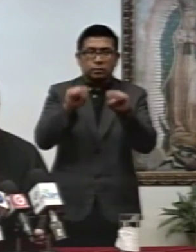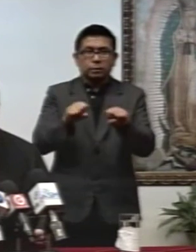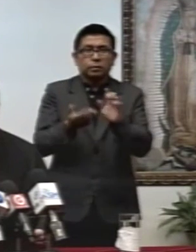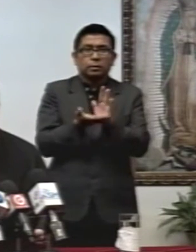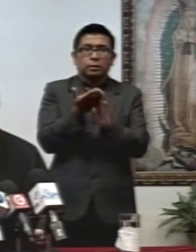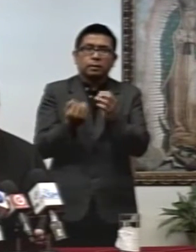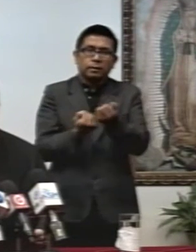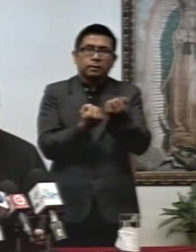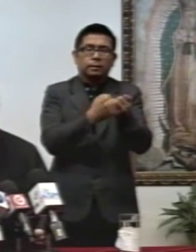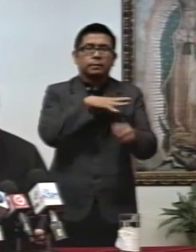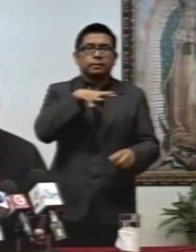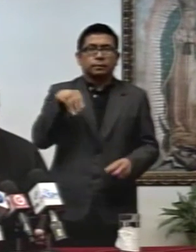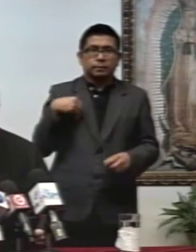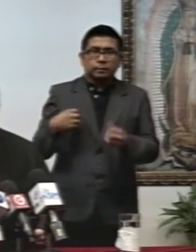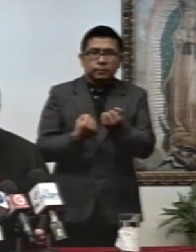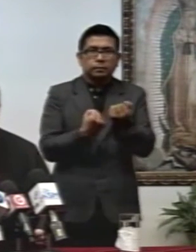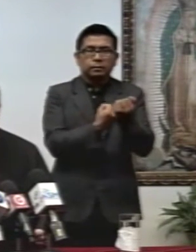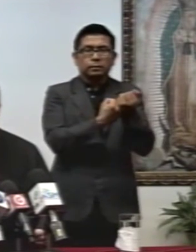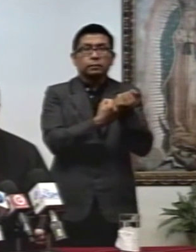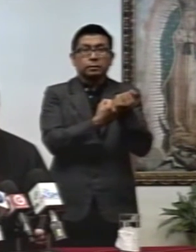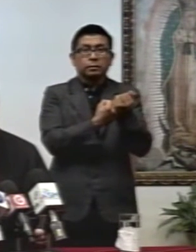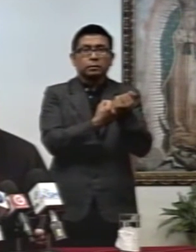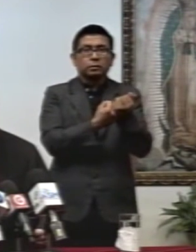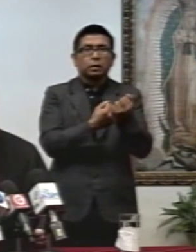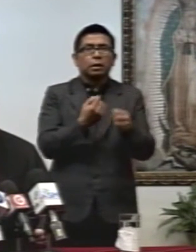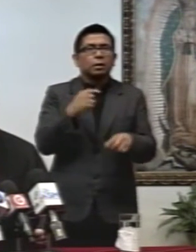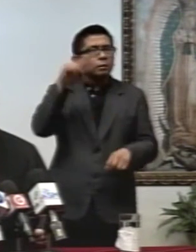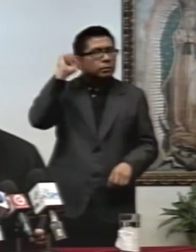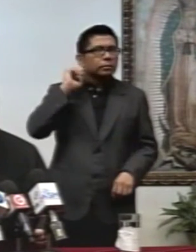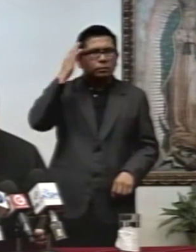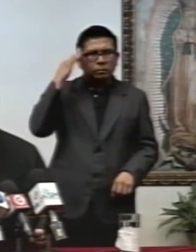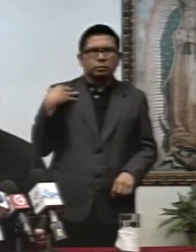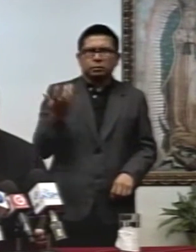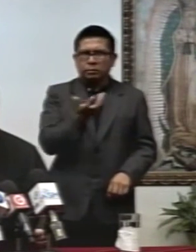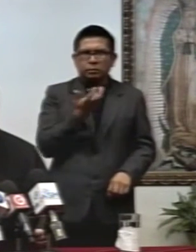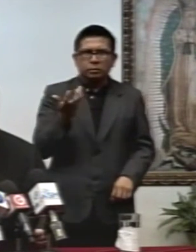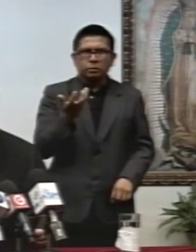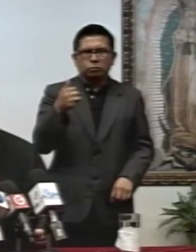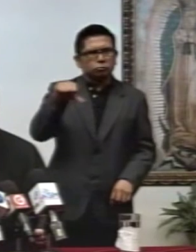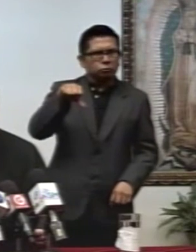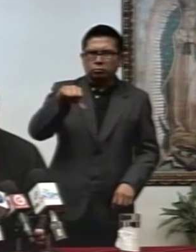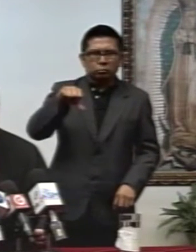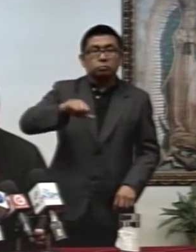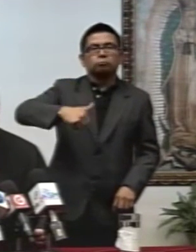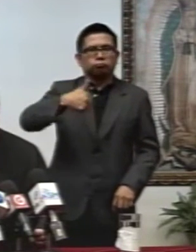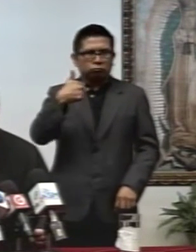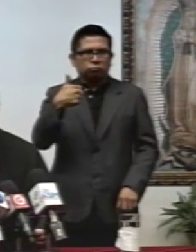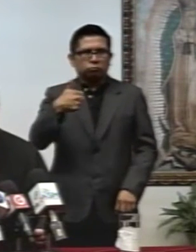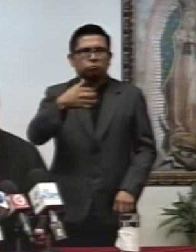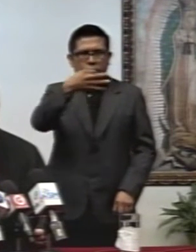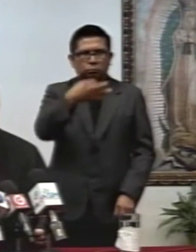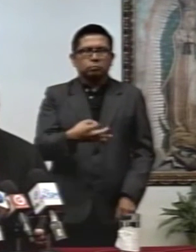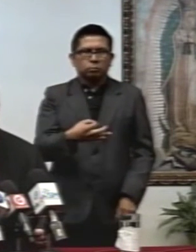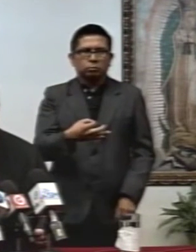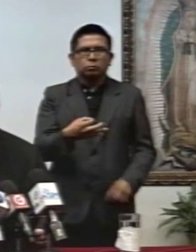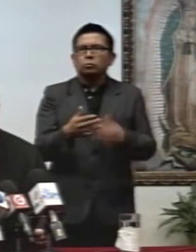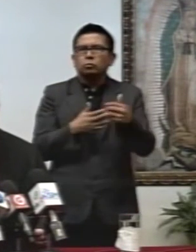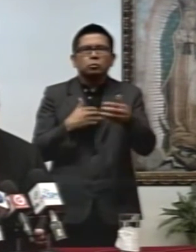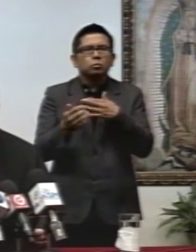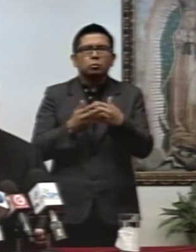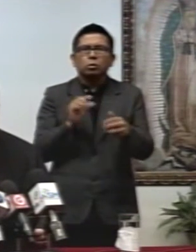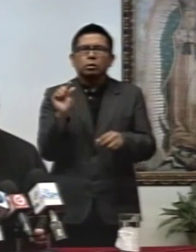sus familias, son personas buenas y honestas. Por el hecho de no tener